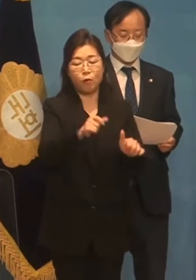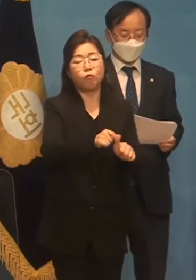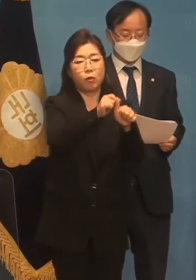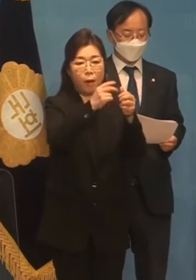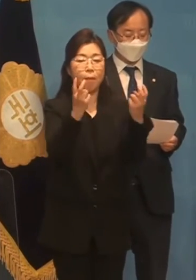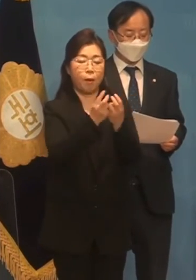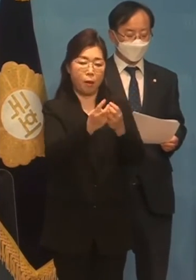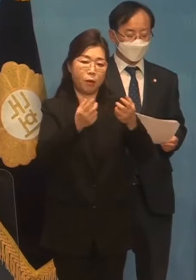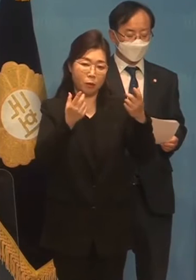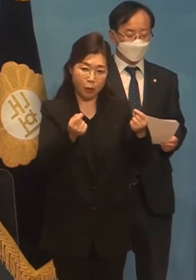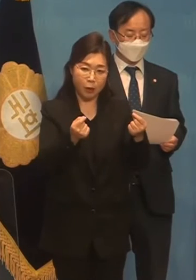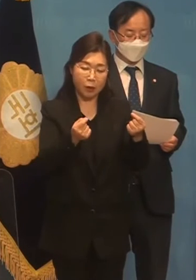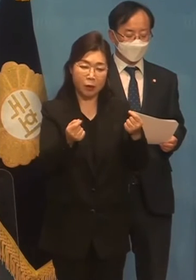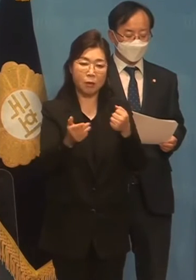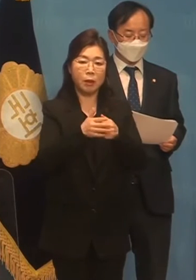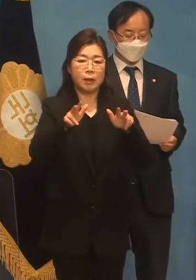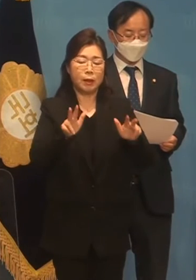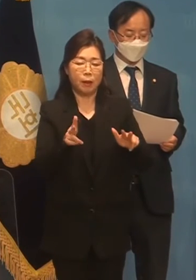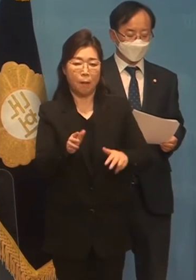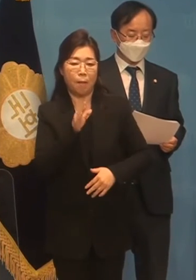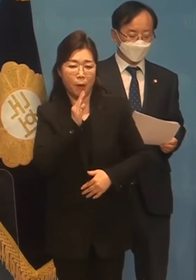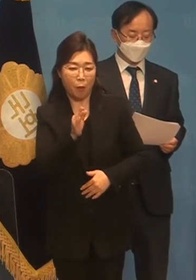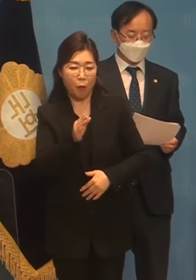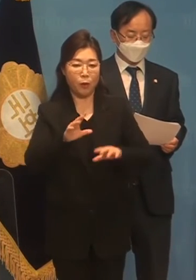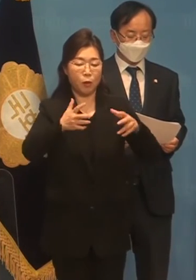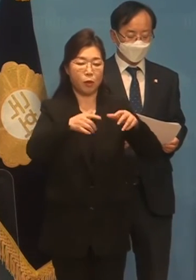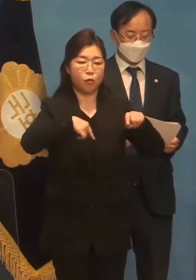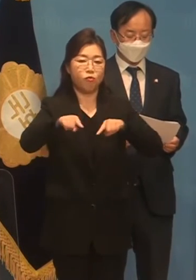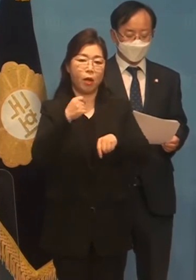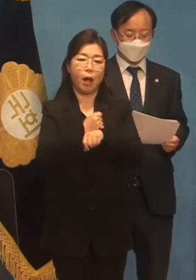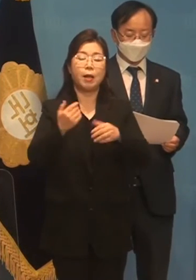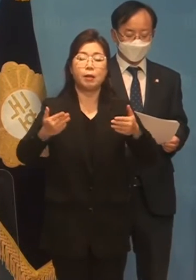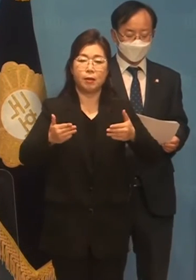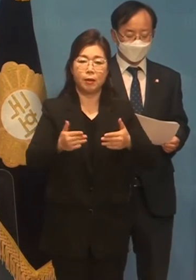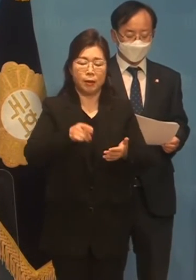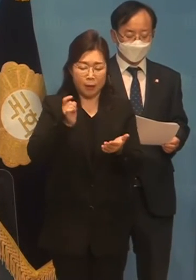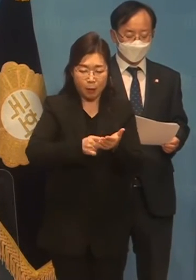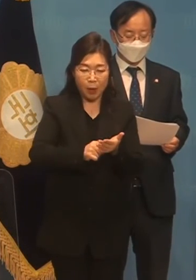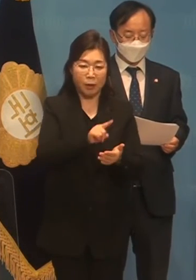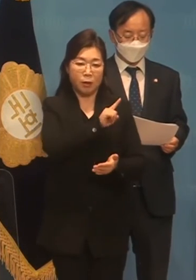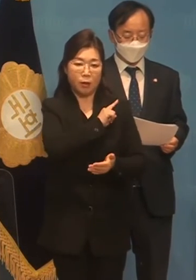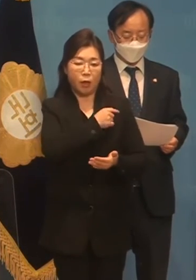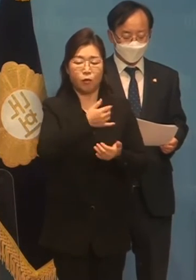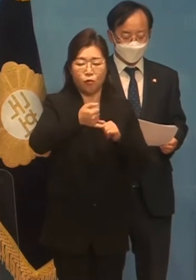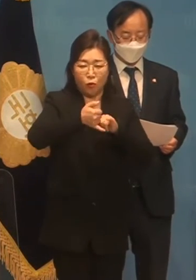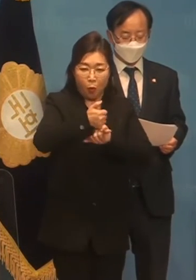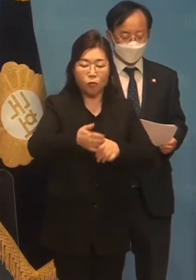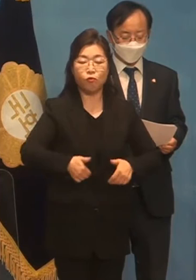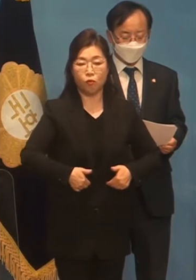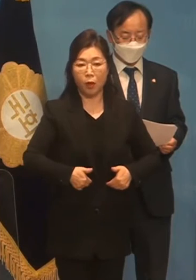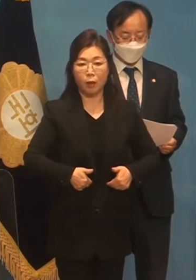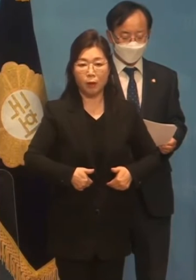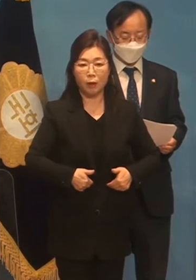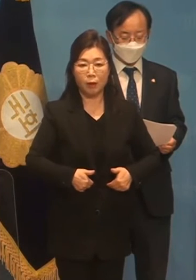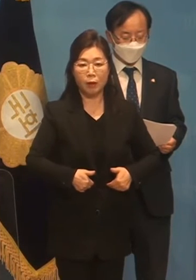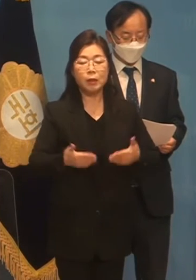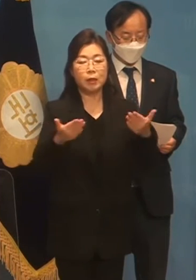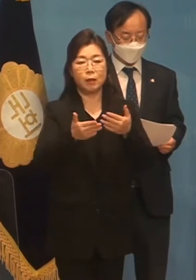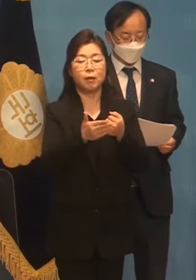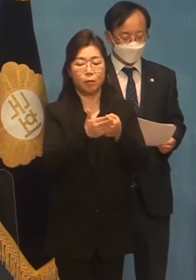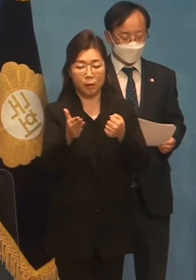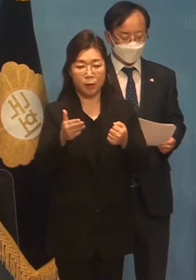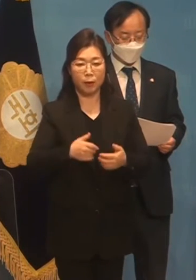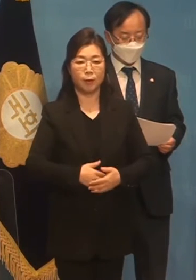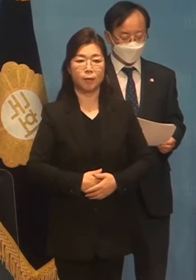구하는 것이야말로 지금 당장 정치와 국회가 해야 할 가장 시급하고 절박한 임무라는 인식에 따른